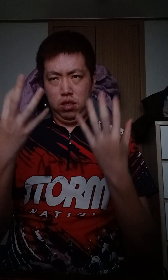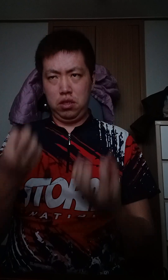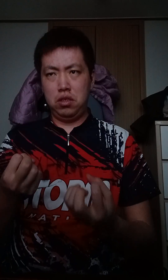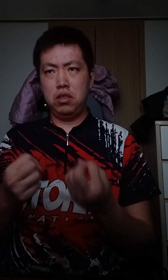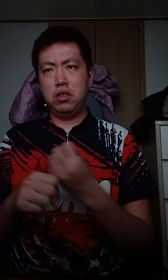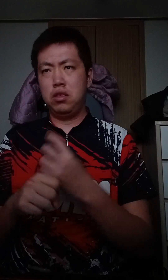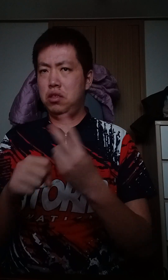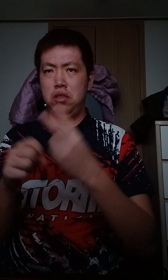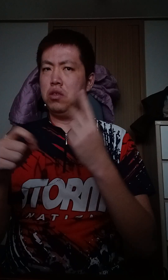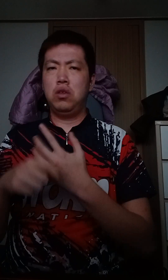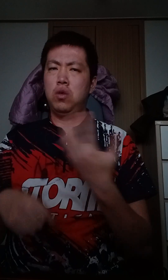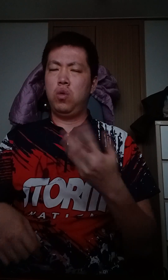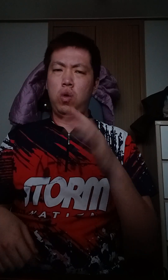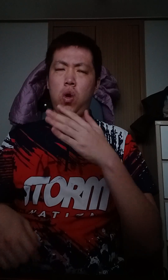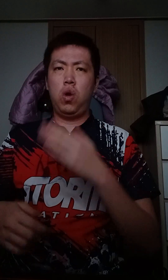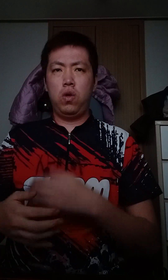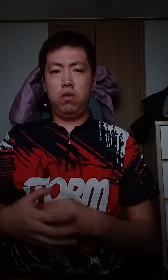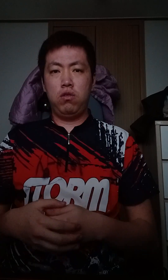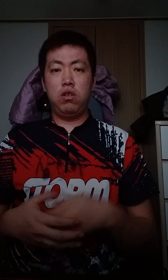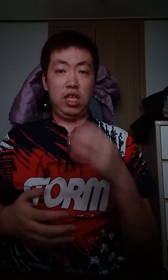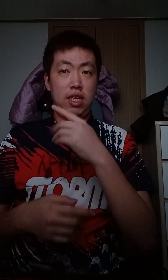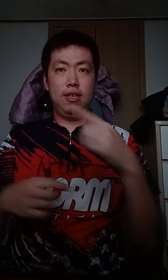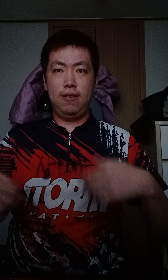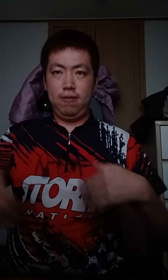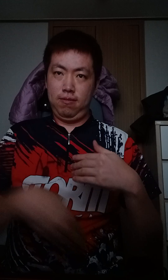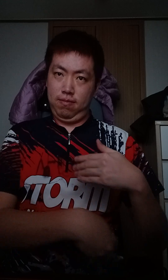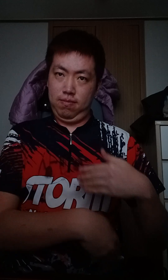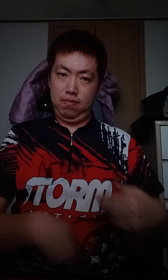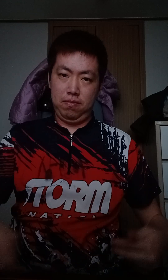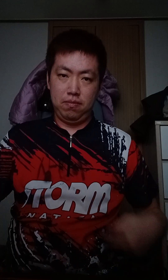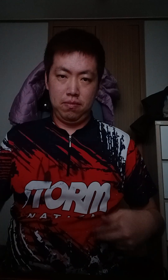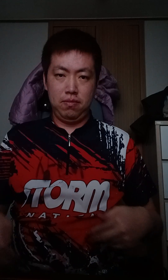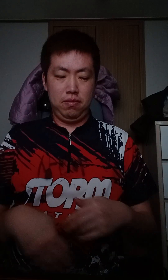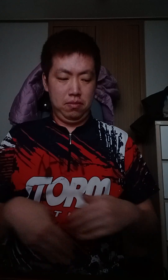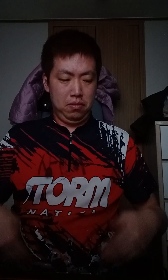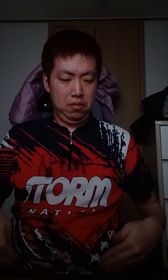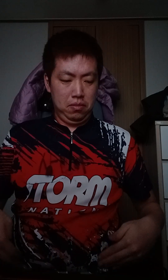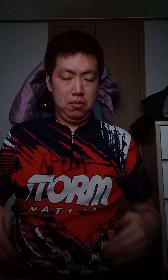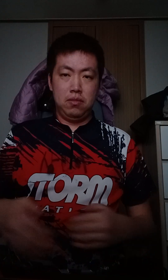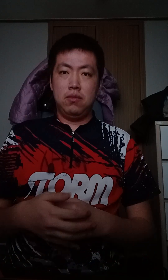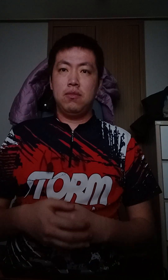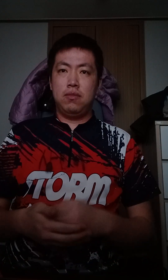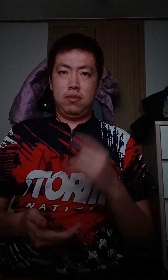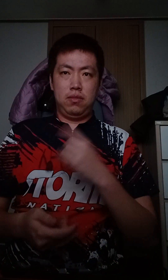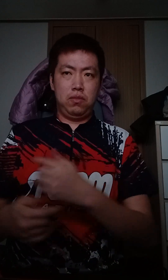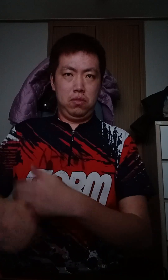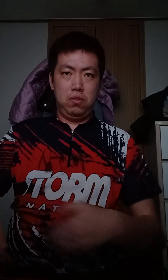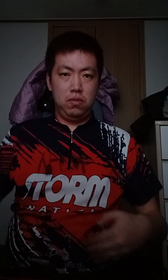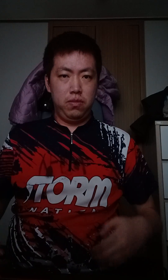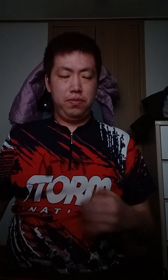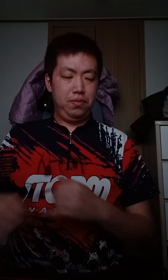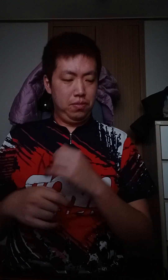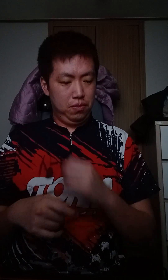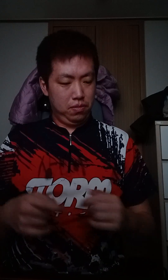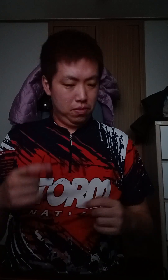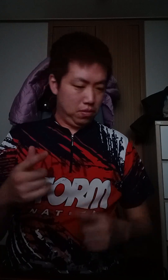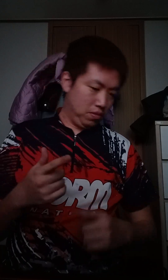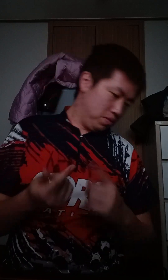당한 애들이 많이 없었어요. 왜 물어보니까 안전벨트를 다 착용하고 있었다. 정말 안전벨트가 생명을 지키는 파수꾼이구나. 다시